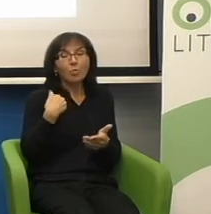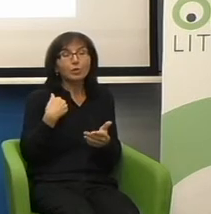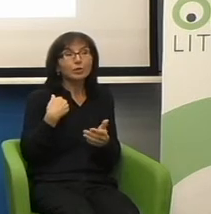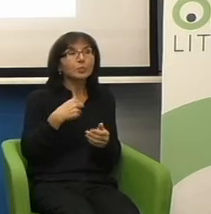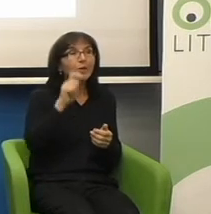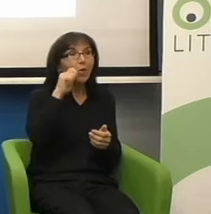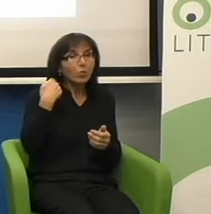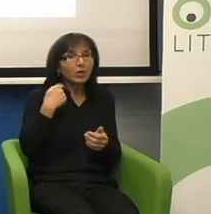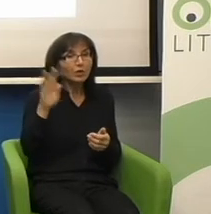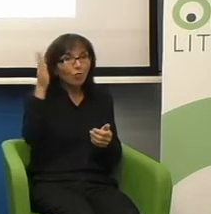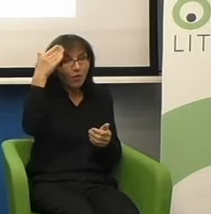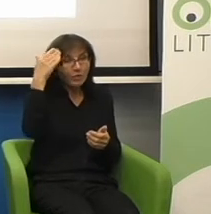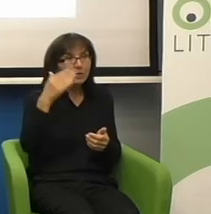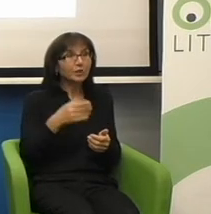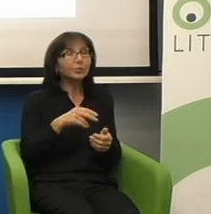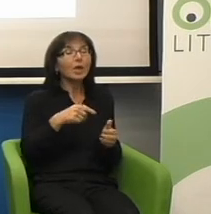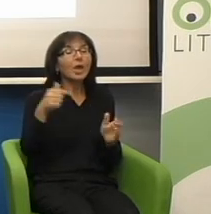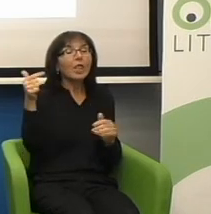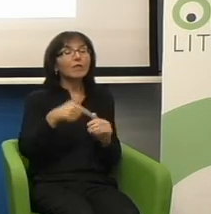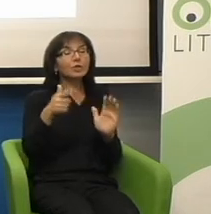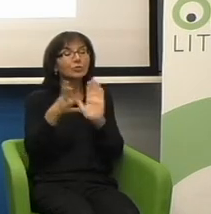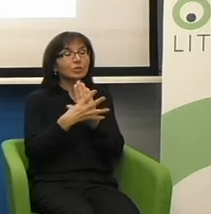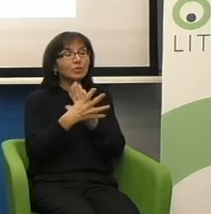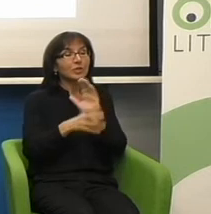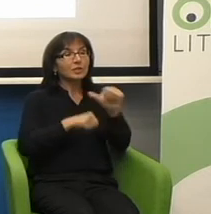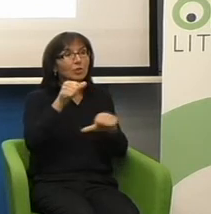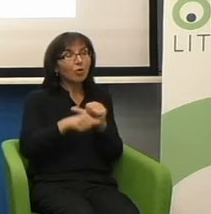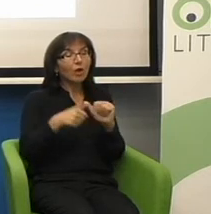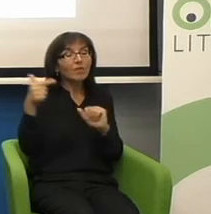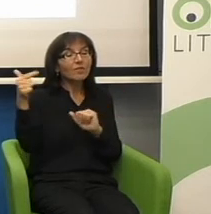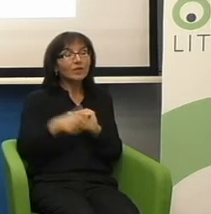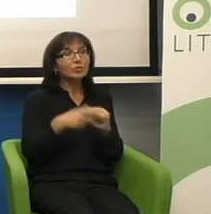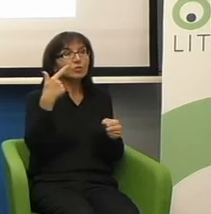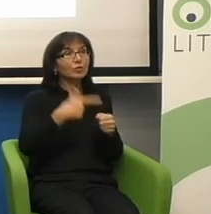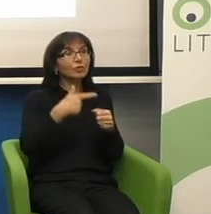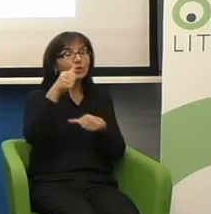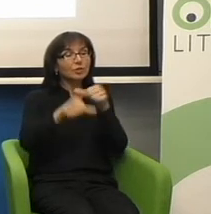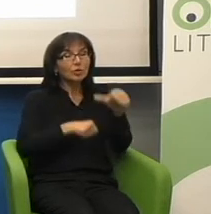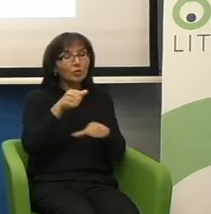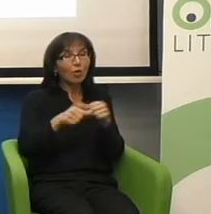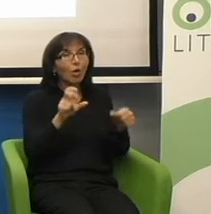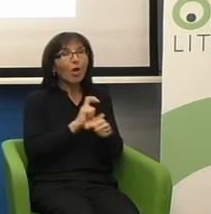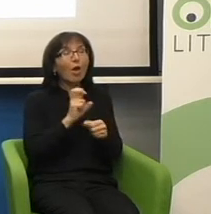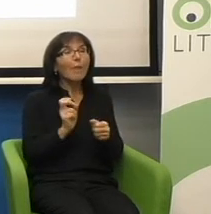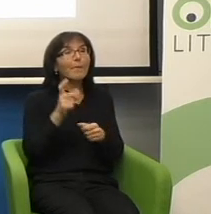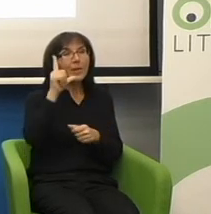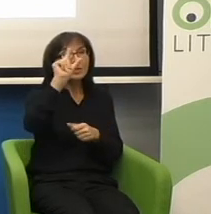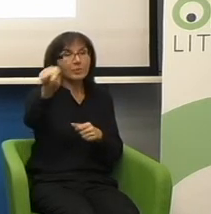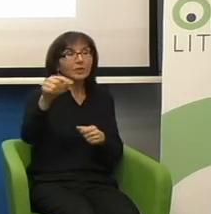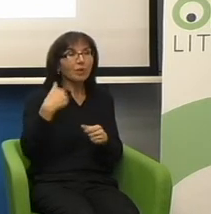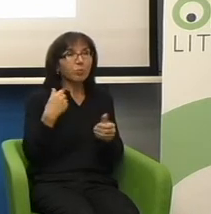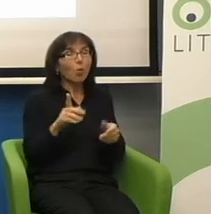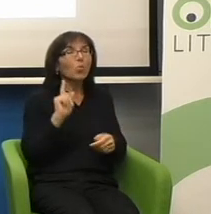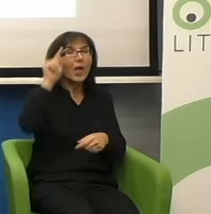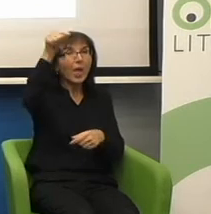dowiedzieliśmy. I w ogóle perspektywa roku 2019 czy 2020 wydawała nam się bardzo, bardzo odległa. Jeżeli